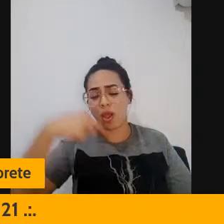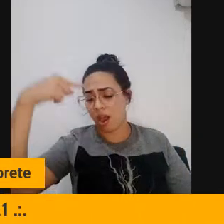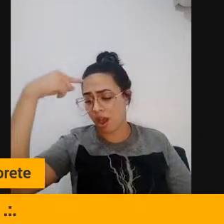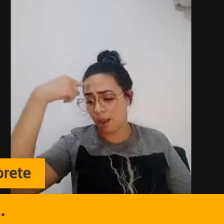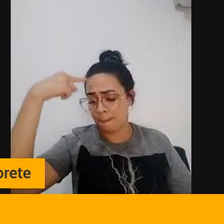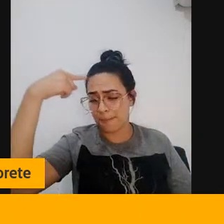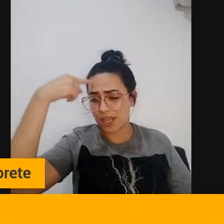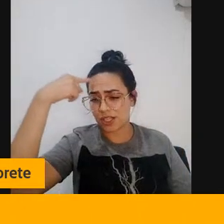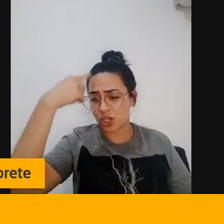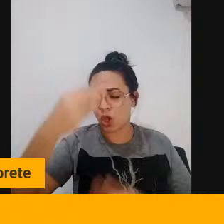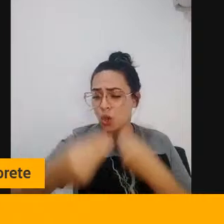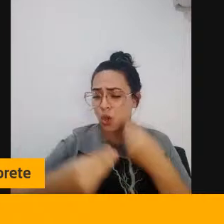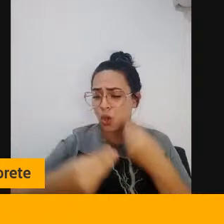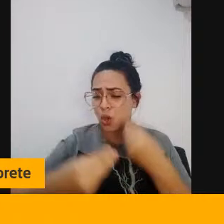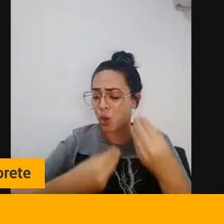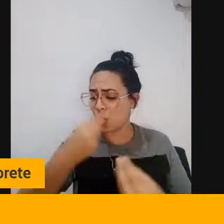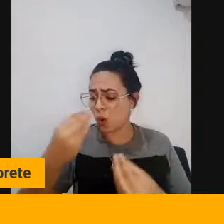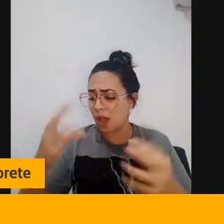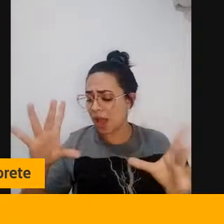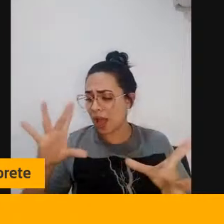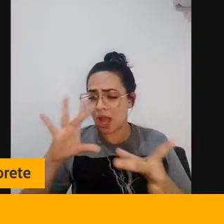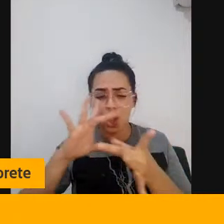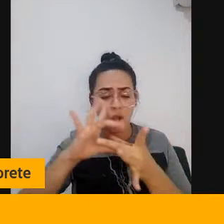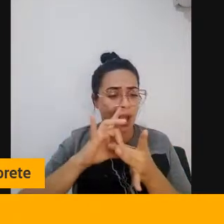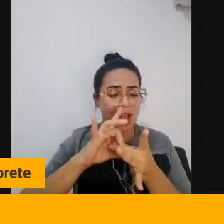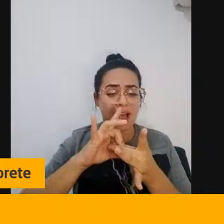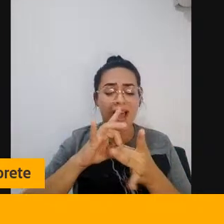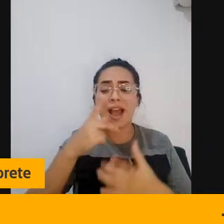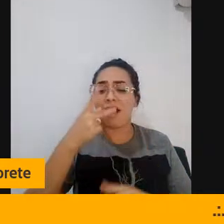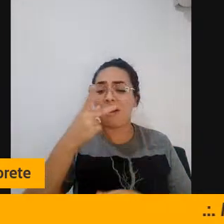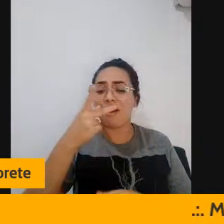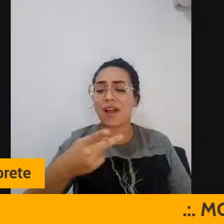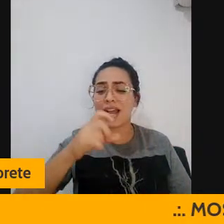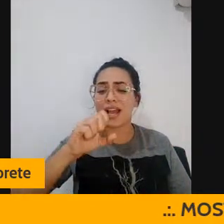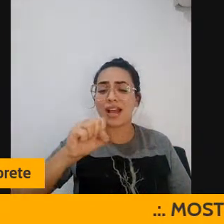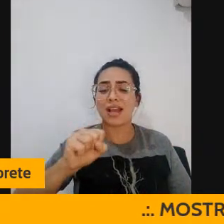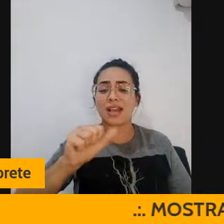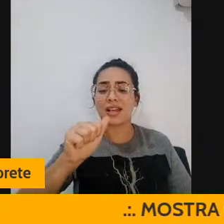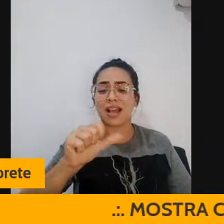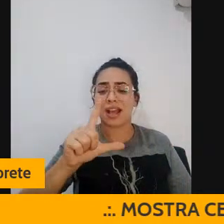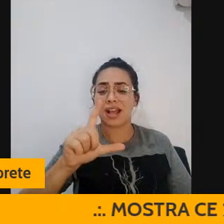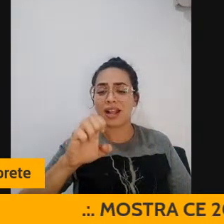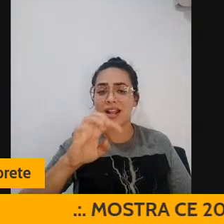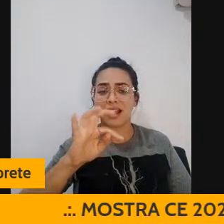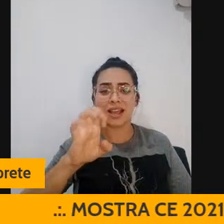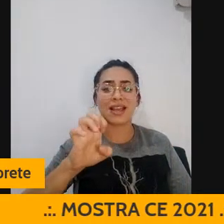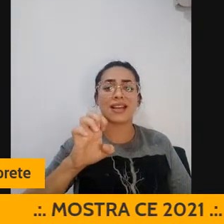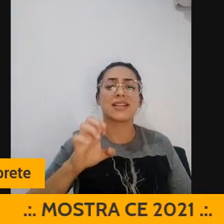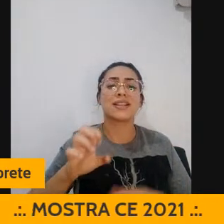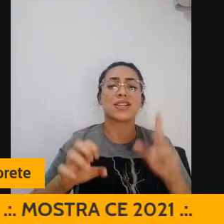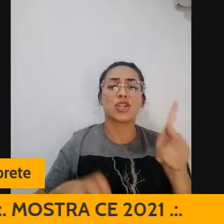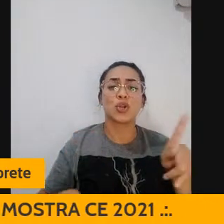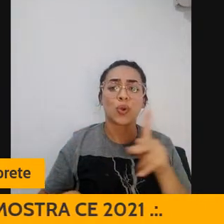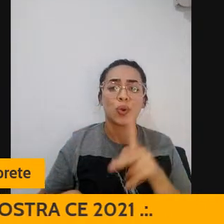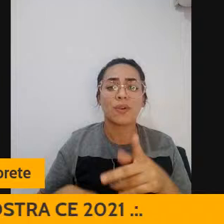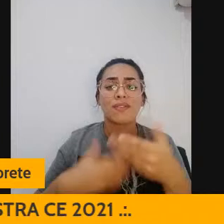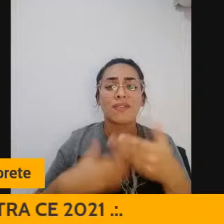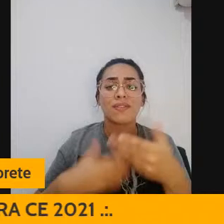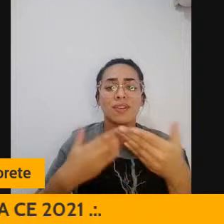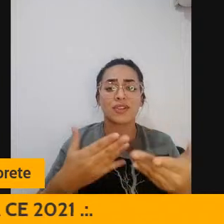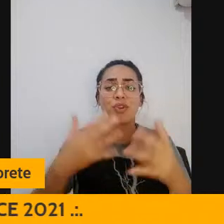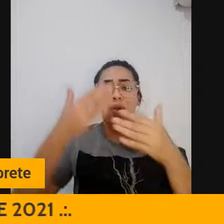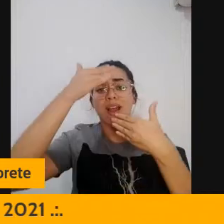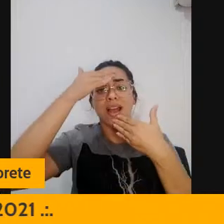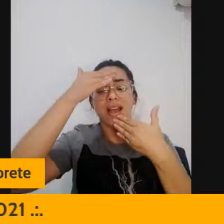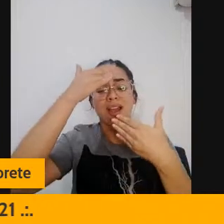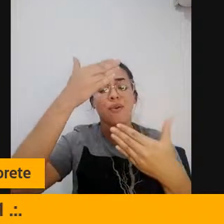fios que unem a fala de Salete com a fala do professor Timothy nesse encerramento. Né? Eu agradeço